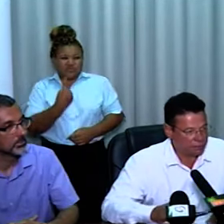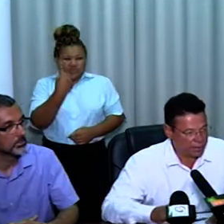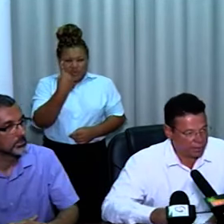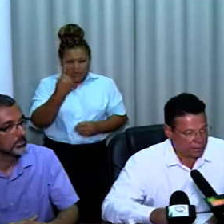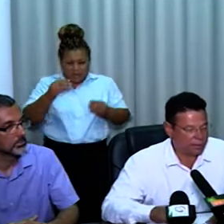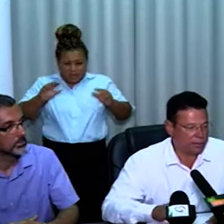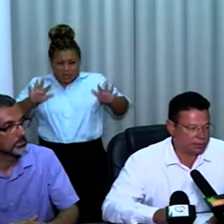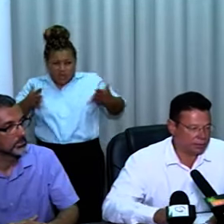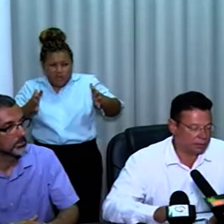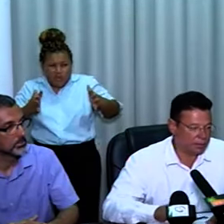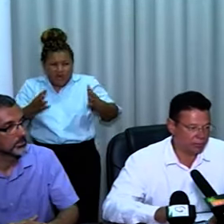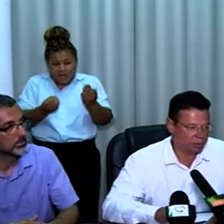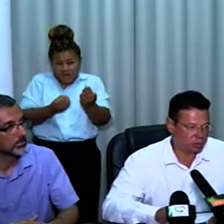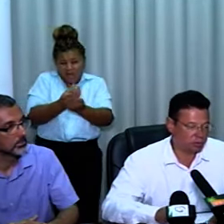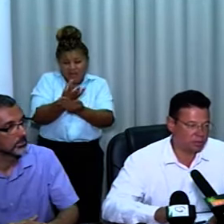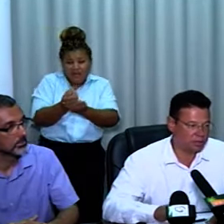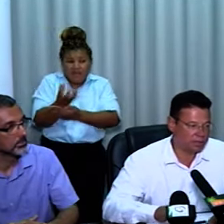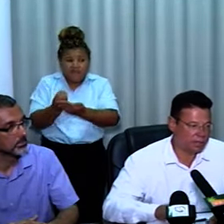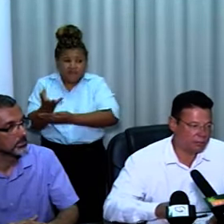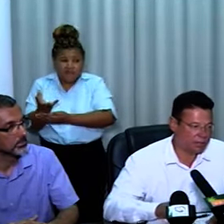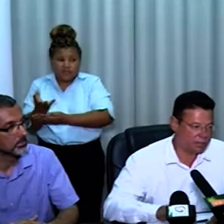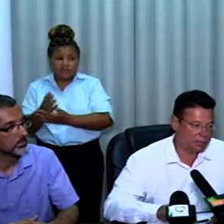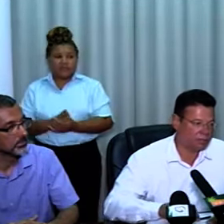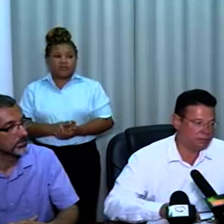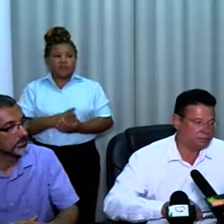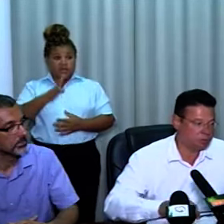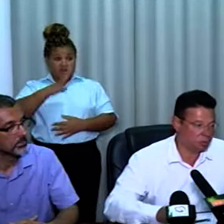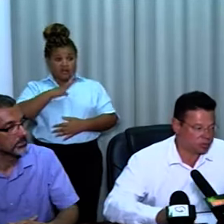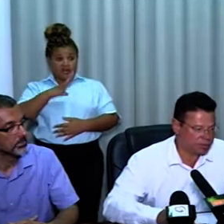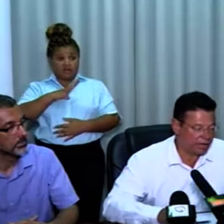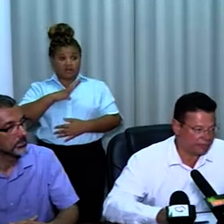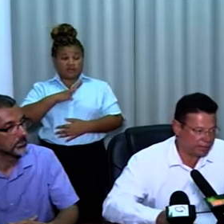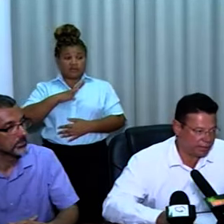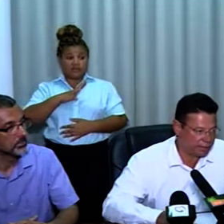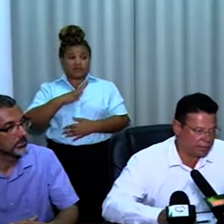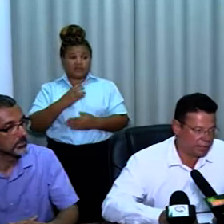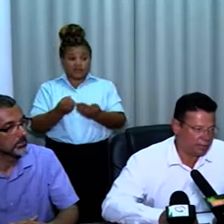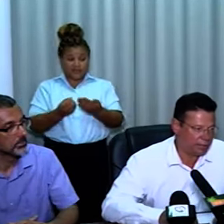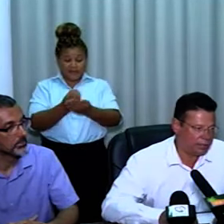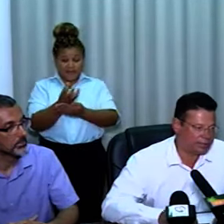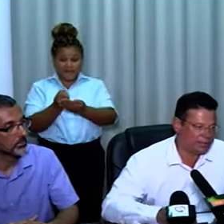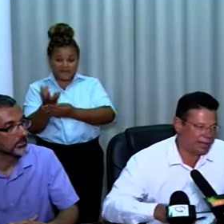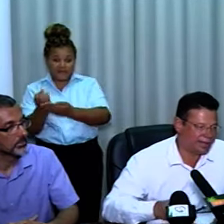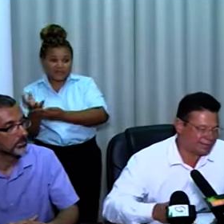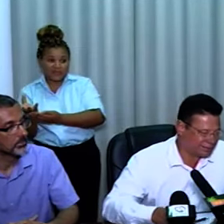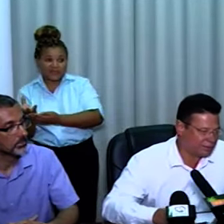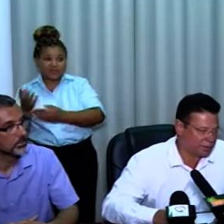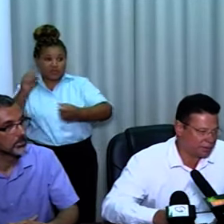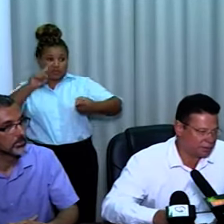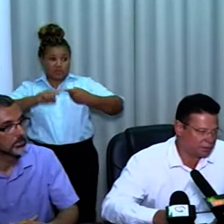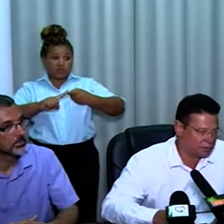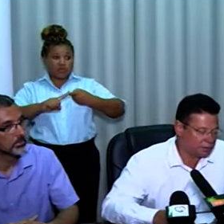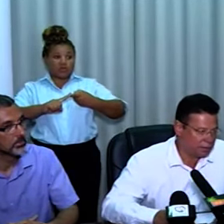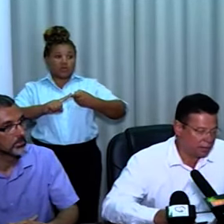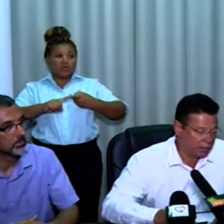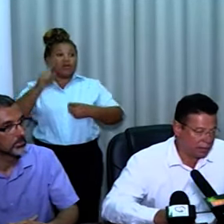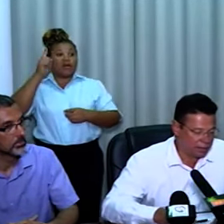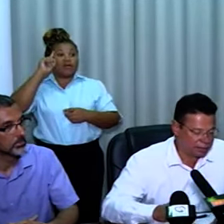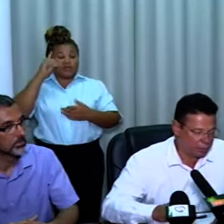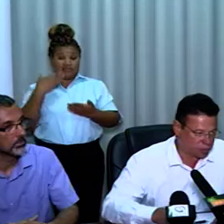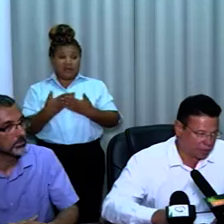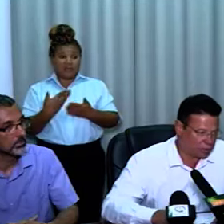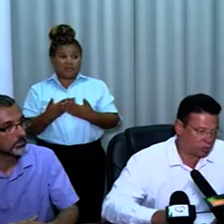si on parle, les temps, l'information, il a sorti avant l'air, ils ont une quantité arrivée.